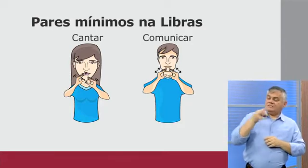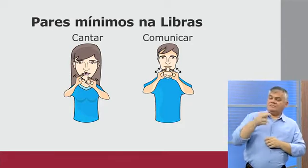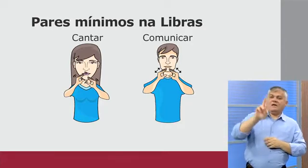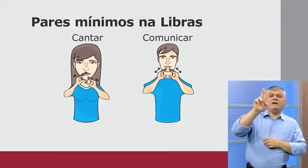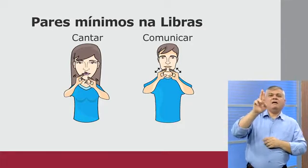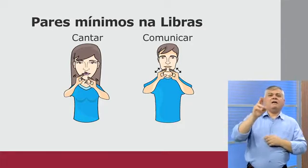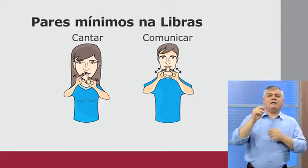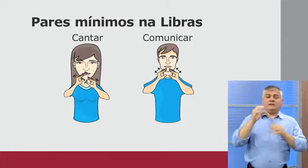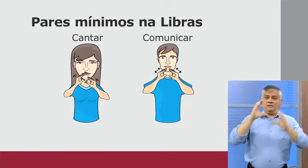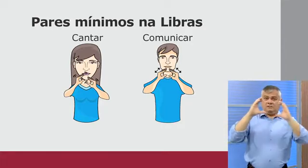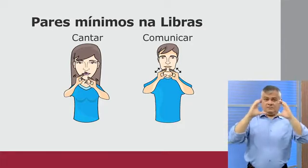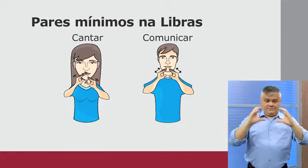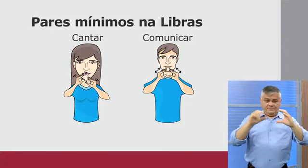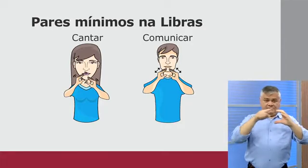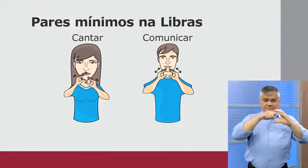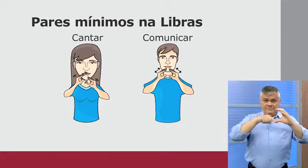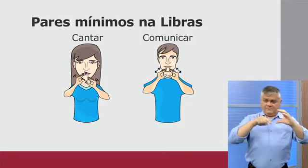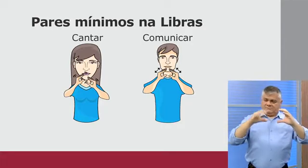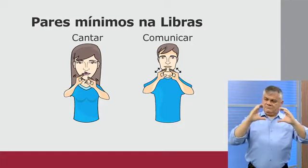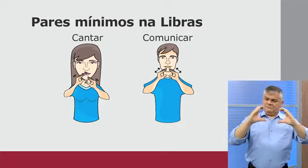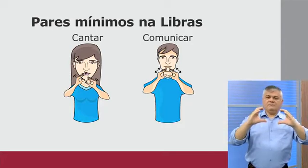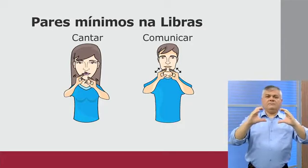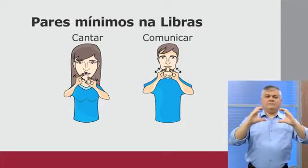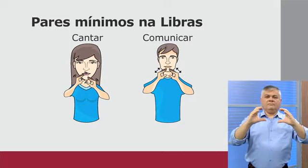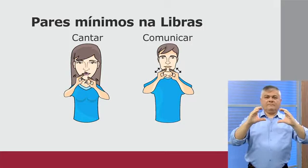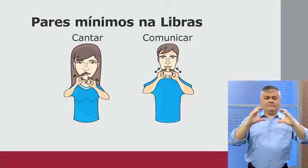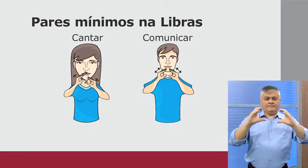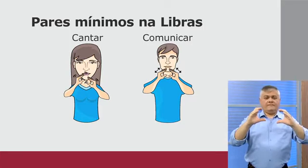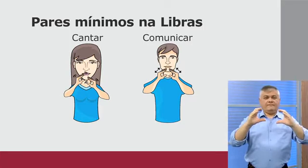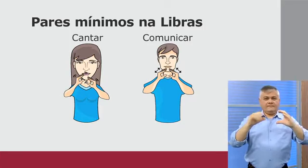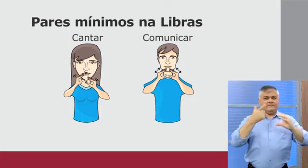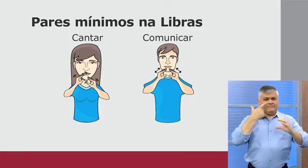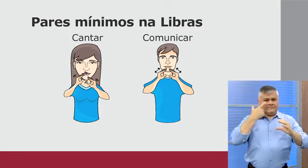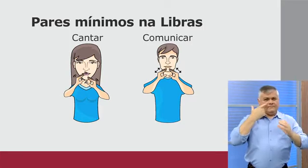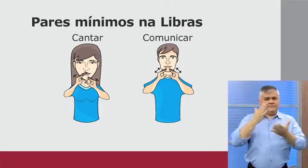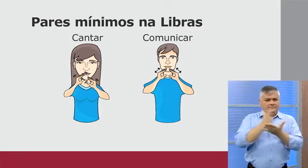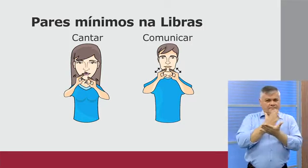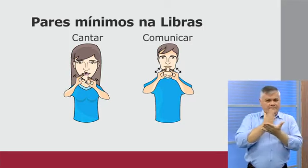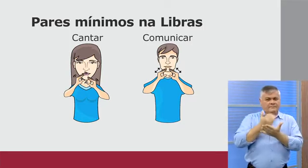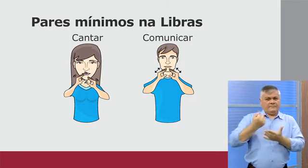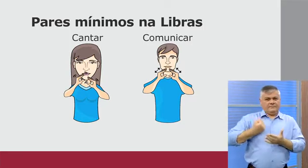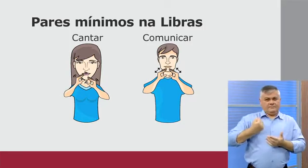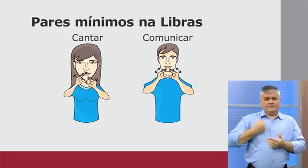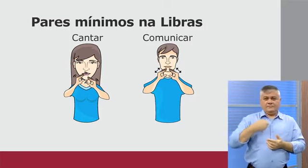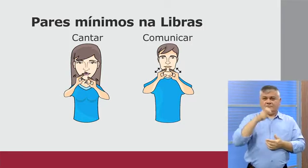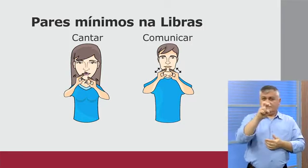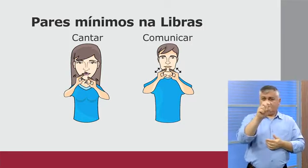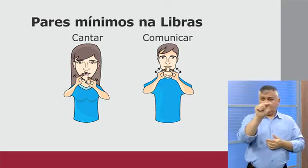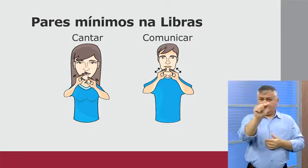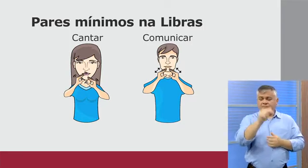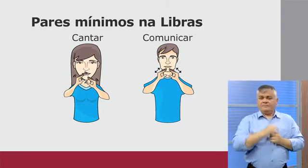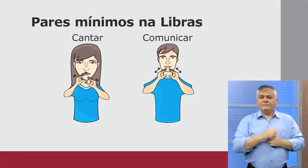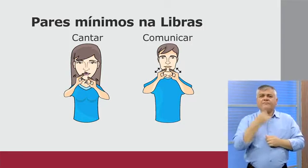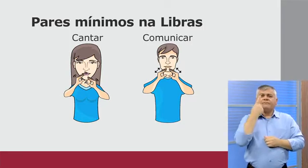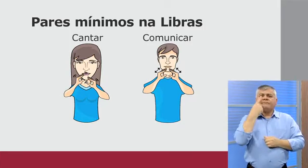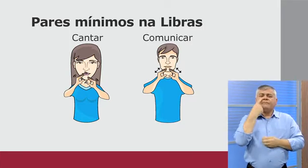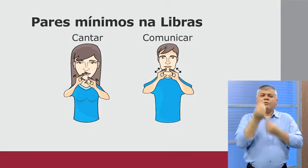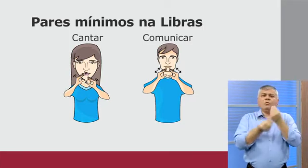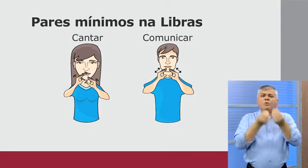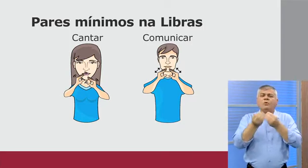mãos estão configuradas em C. Na página 57 você poderá ver isso. E nós faremos agora o sinal de